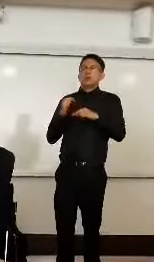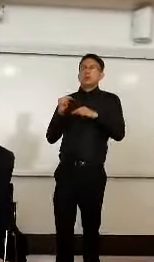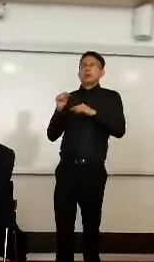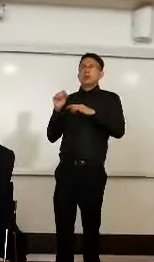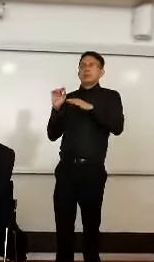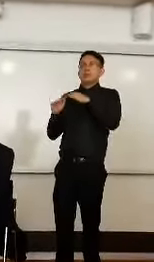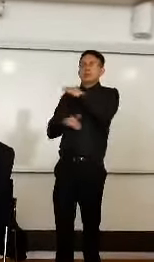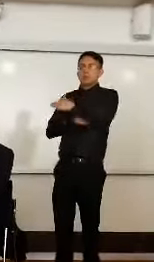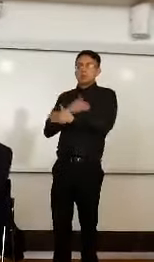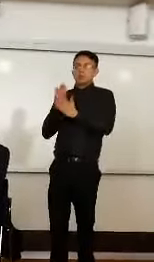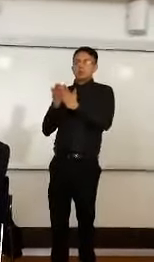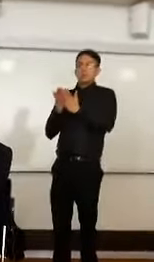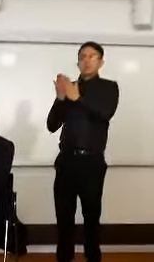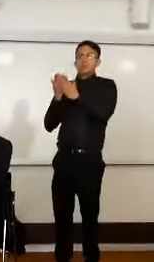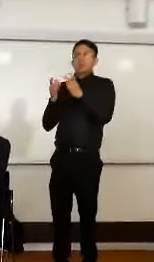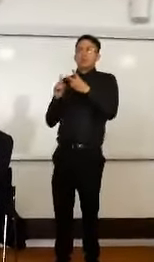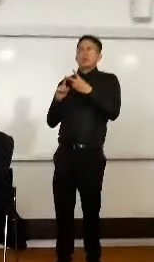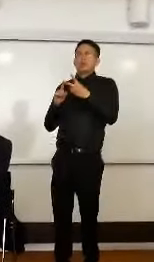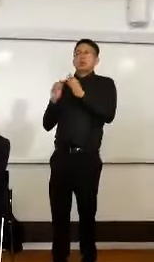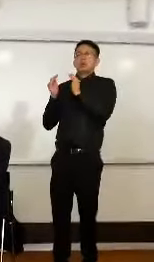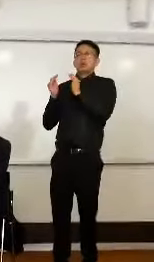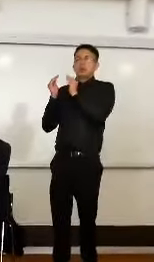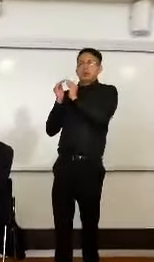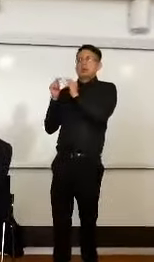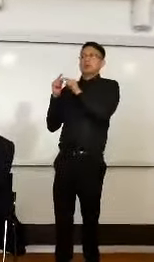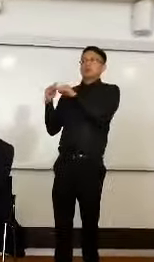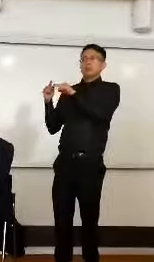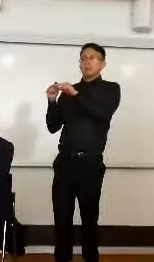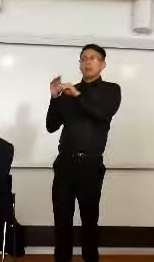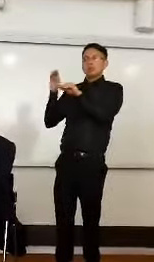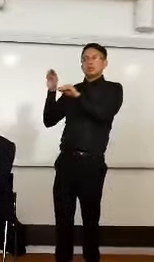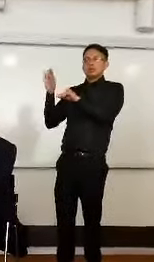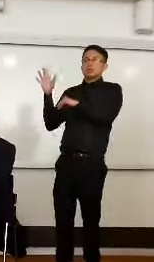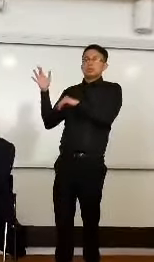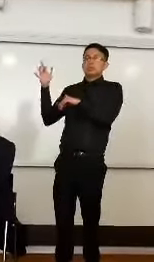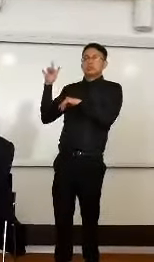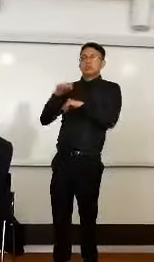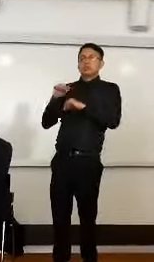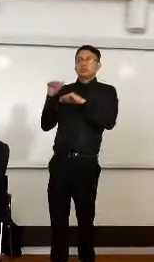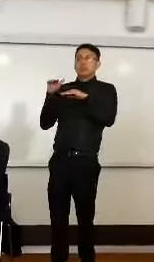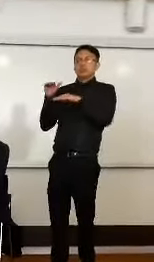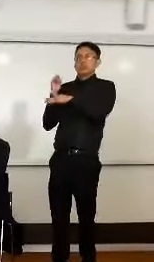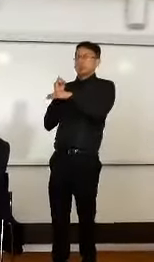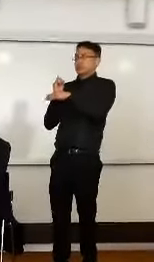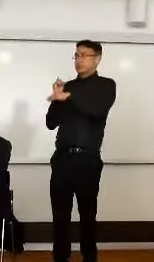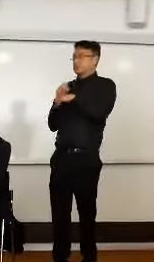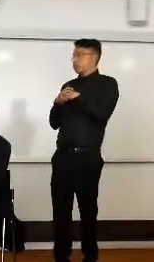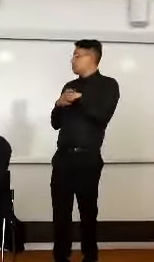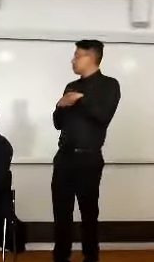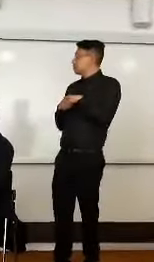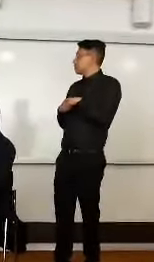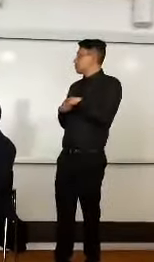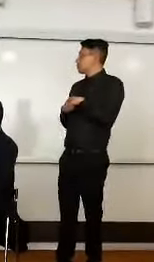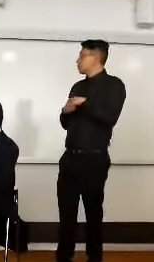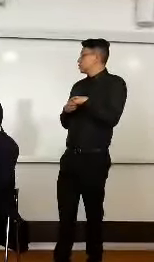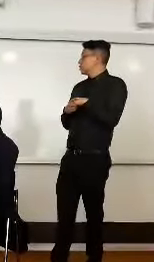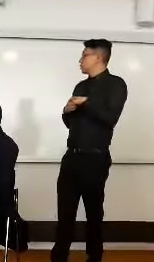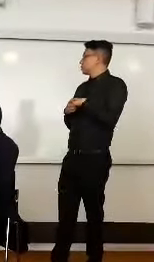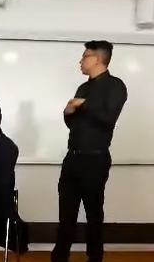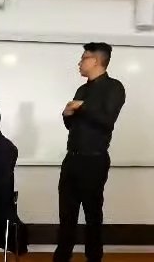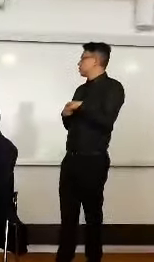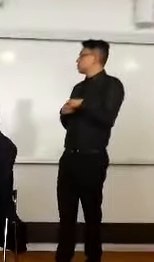Educación, al Instituto Colombiano de Bienestar Familiar y otros representantes de la institucionalidad. ¿Listo?